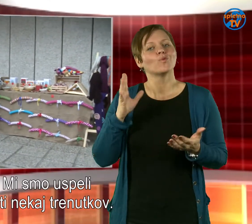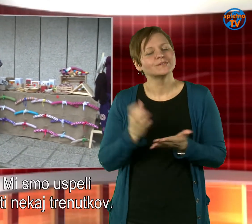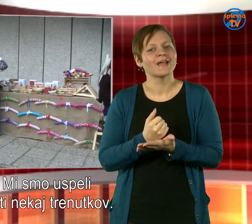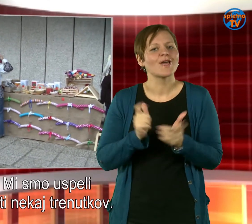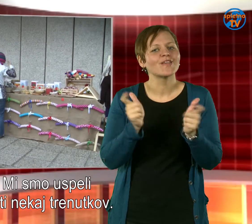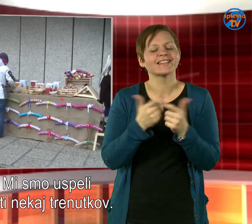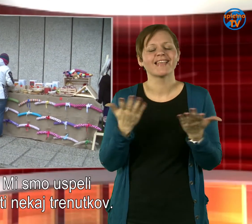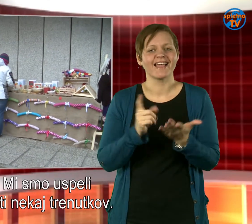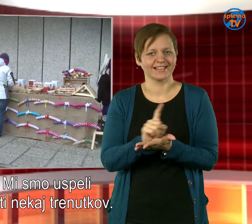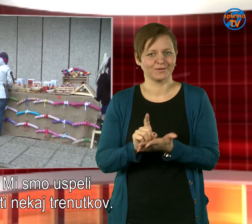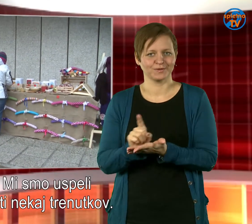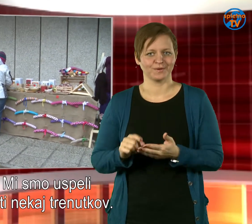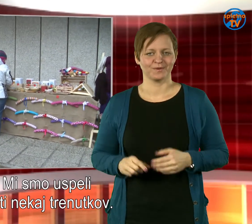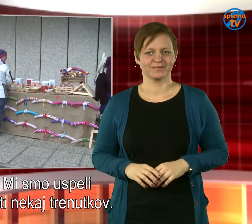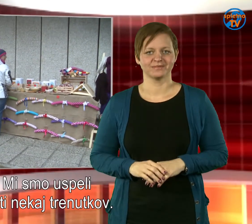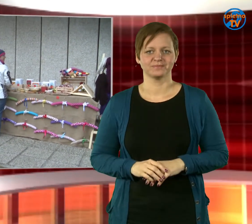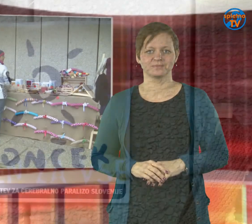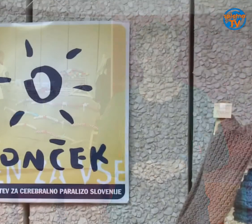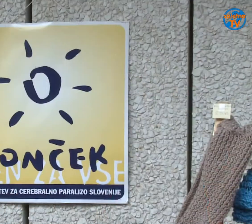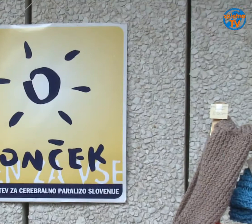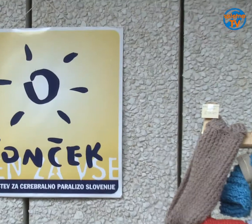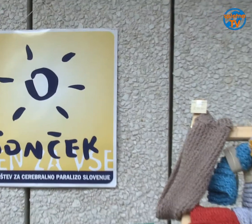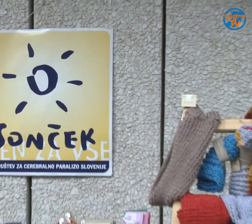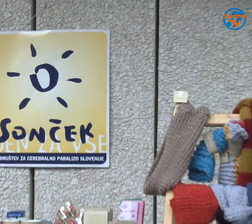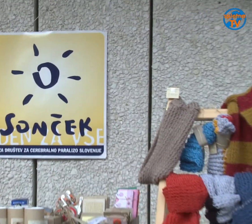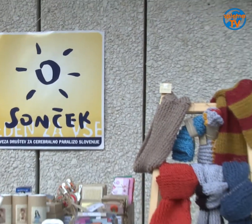Mi smo uspeli ujeti nekaj trenutkov.